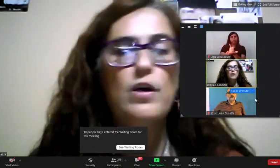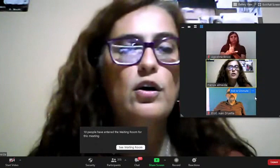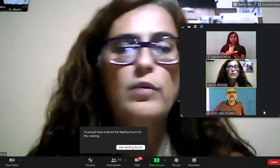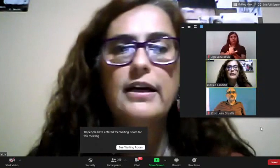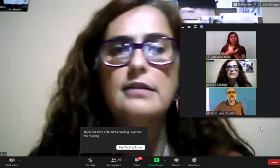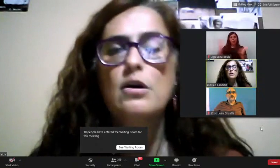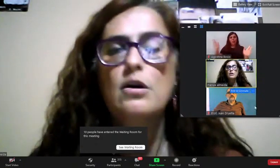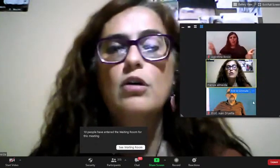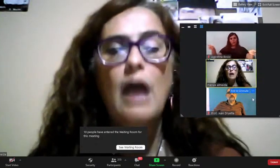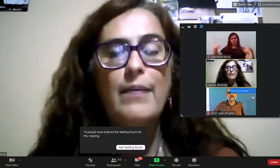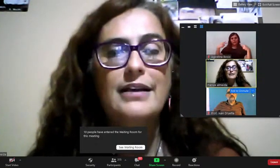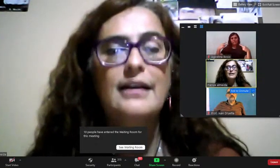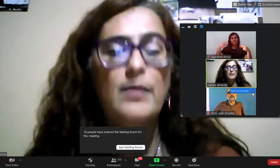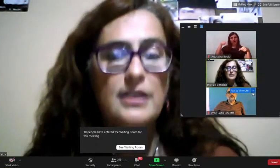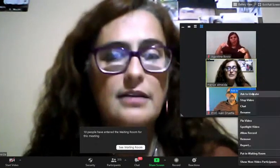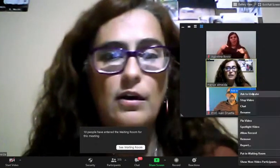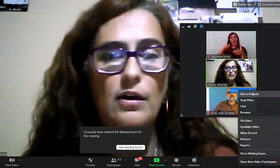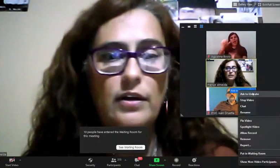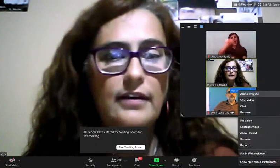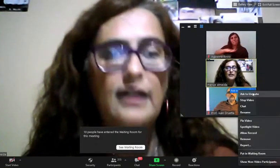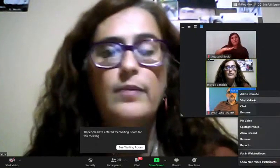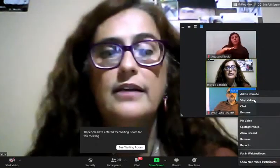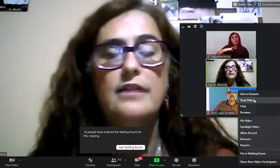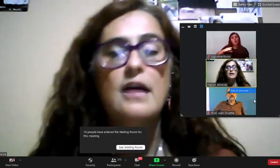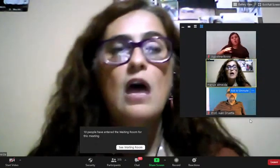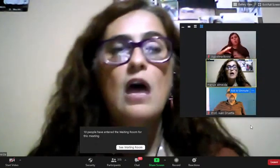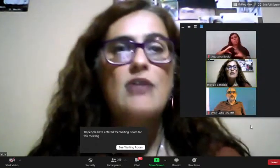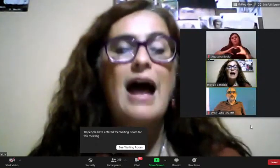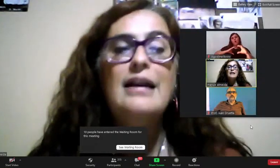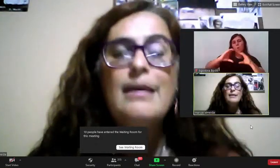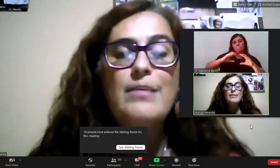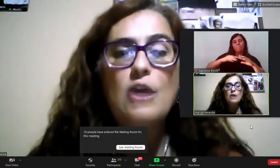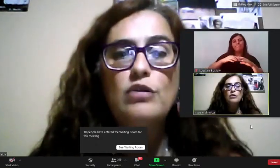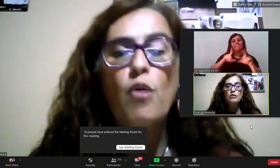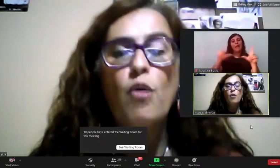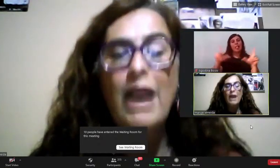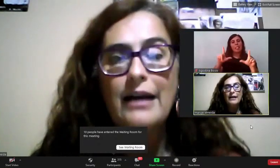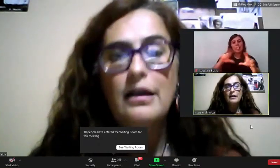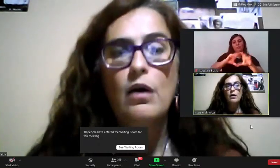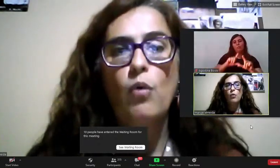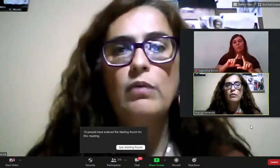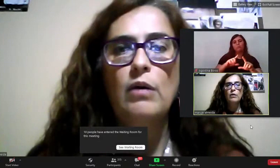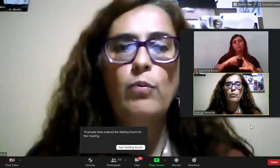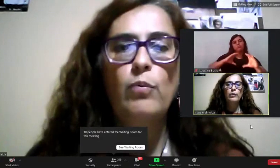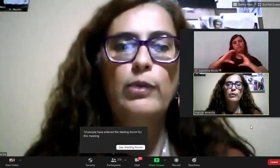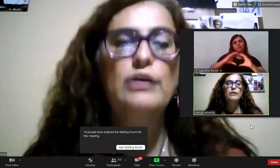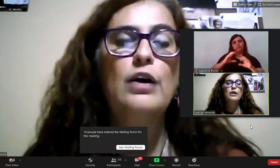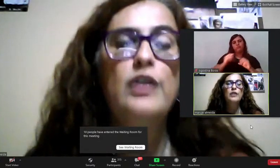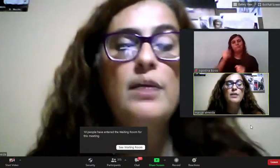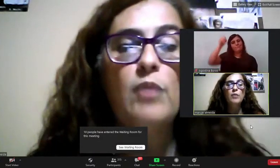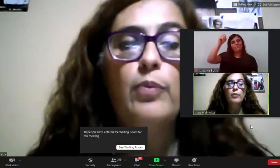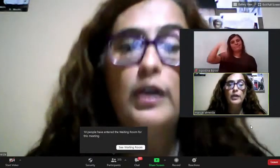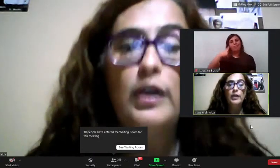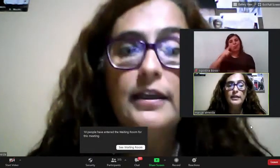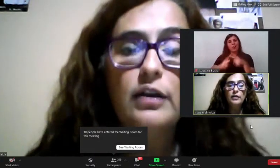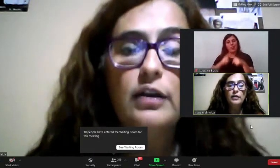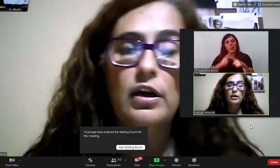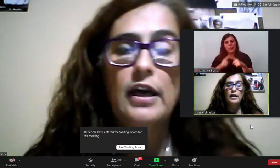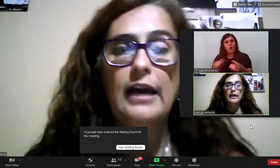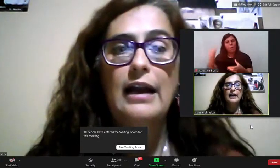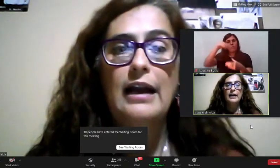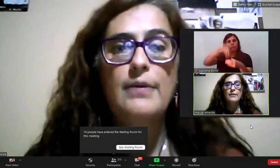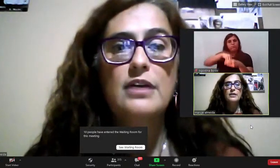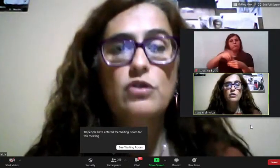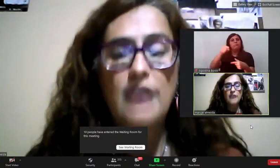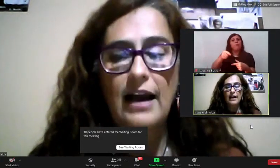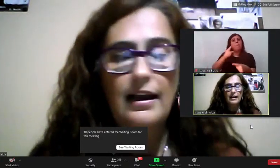de los medios de comunicación a partir de la presencia de los intérpretes. O sea, han empezado a tomar un protagonismo político